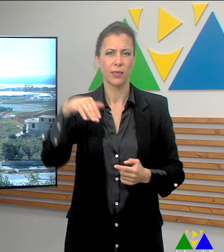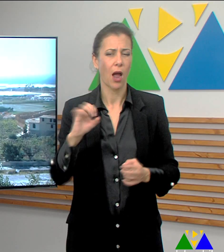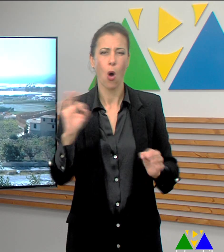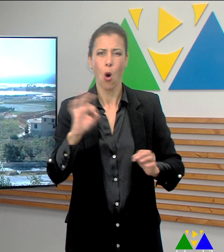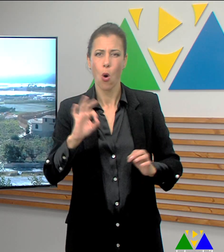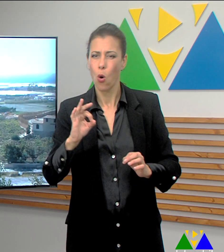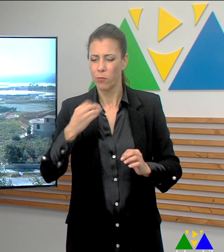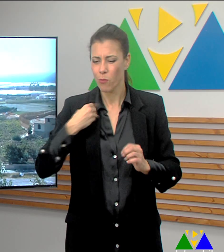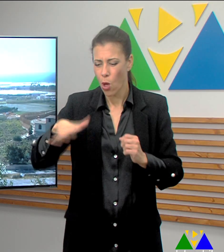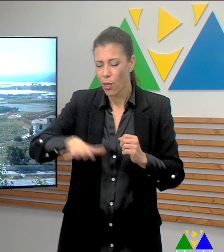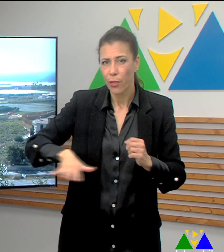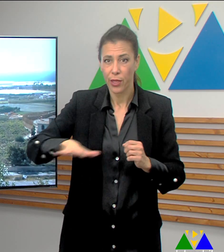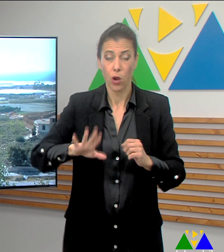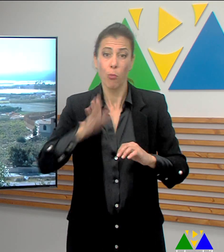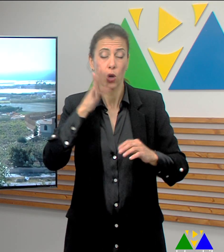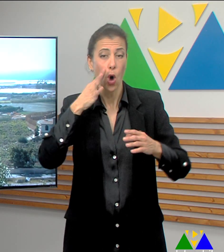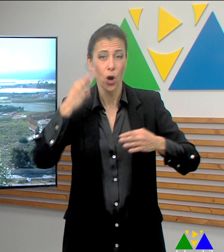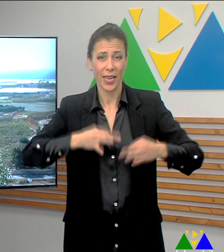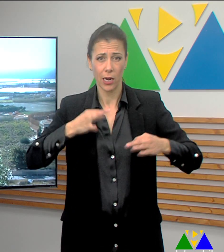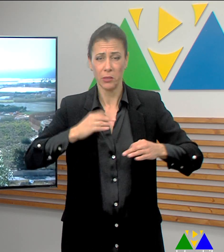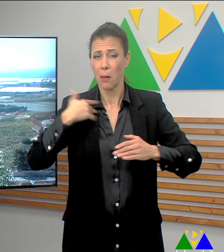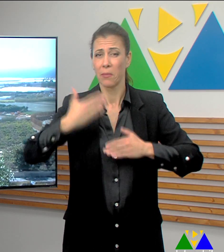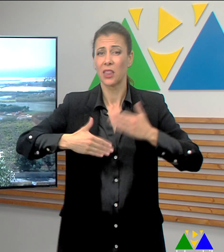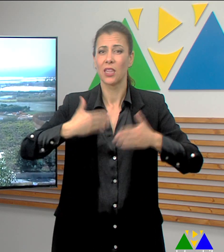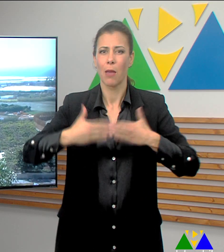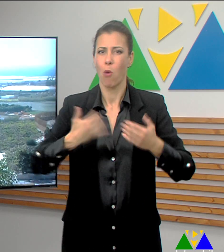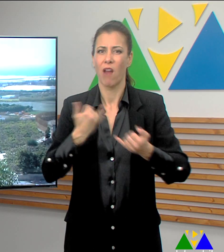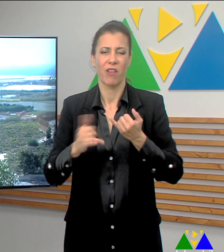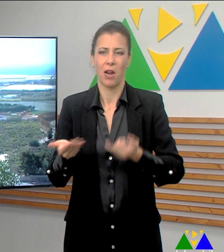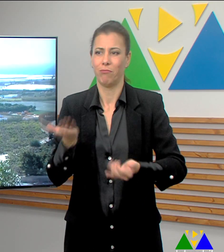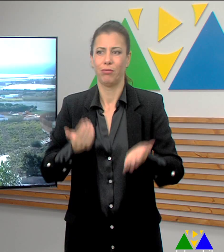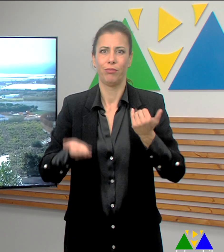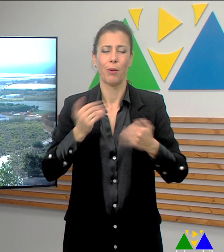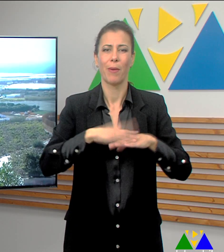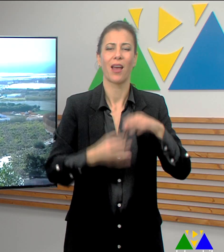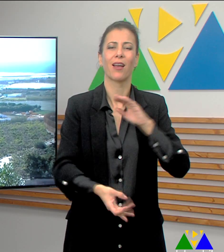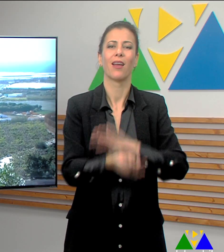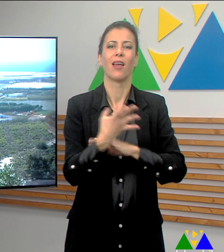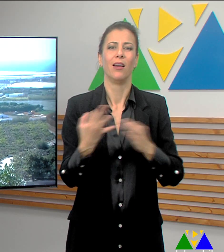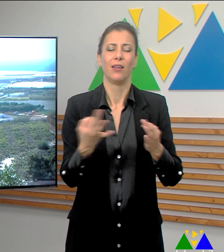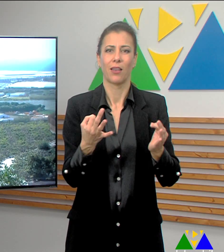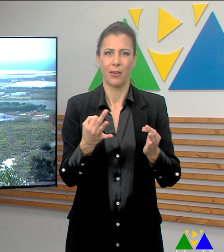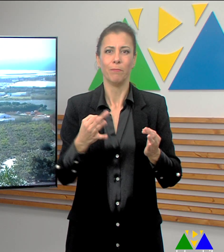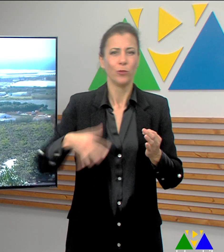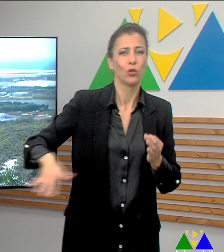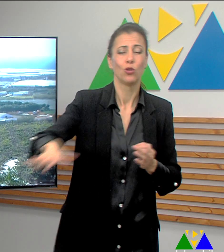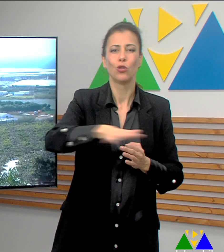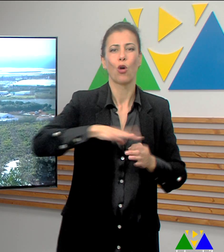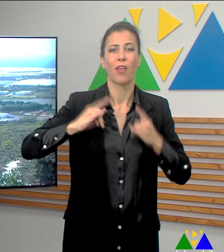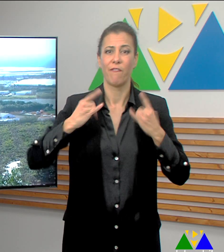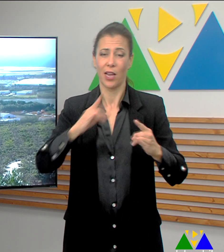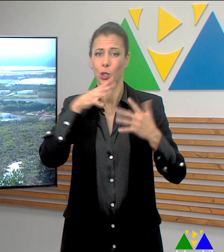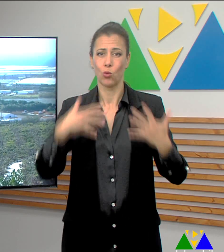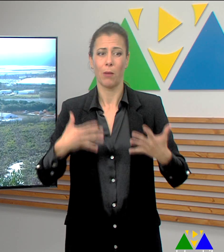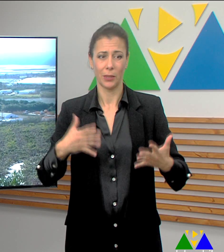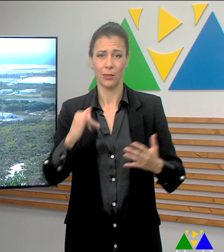debió ser esto originariamente, y con el paso del tiempo fue desmontado para crear pues toda esta vega que tenemos aquí. Es